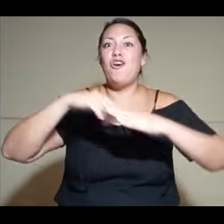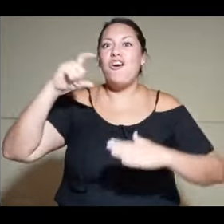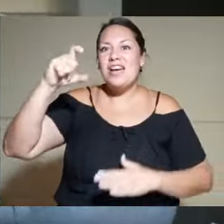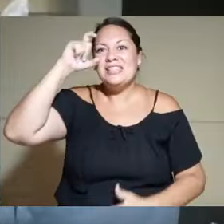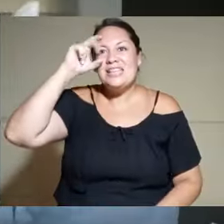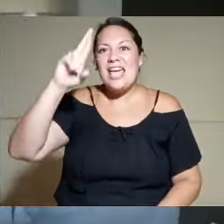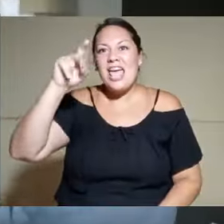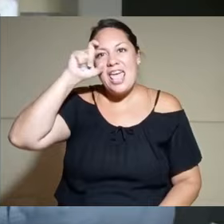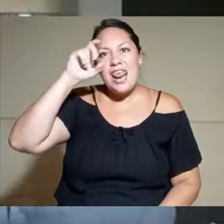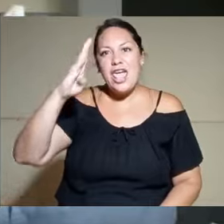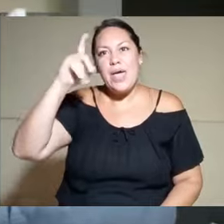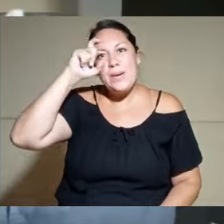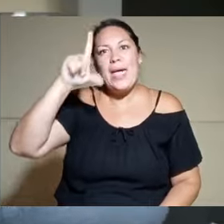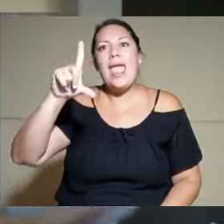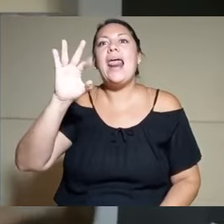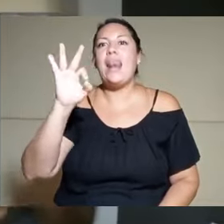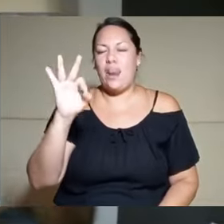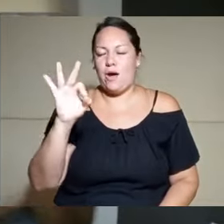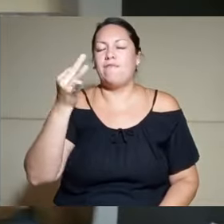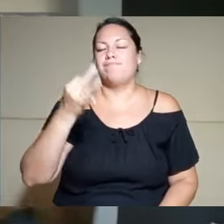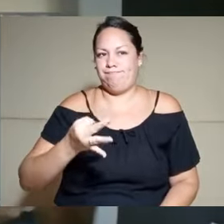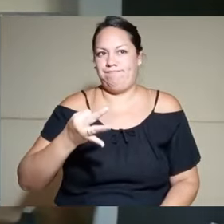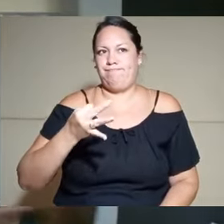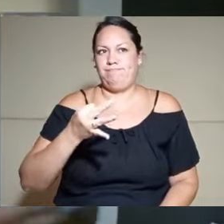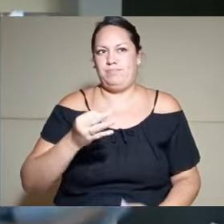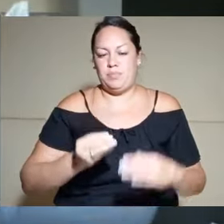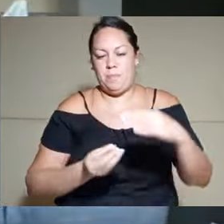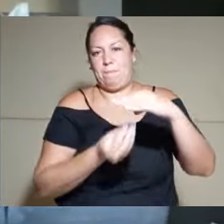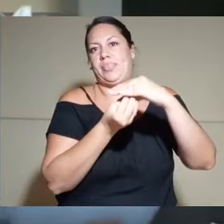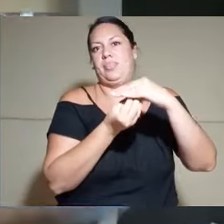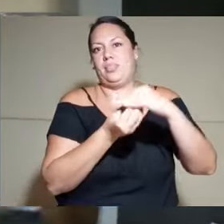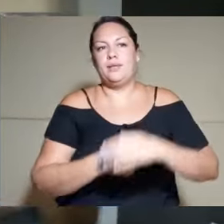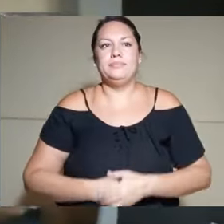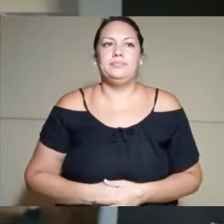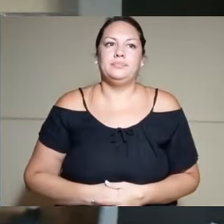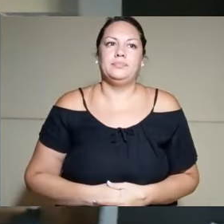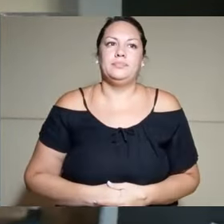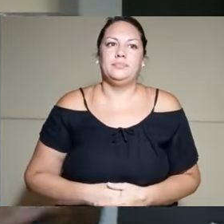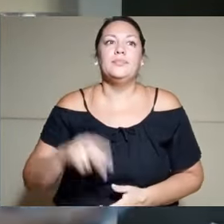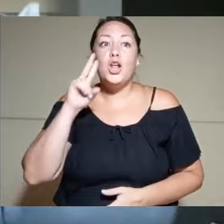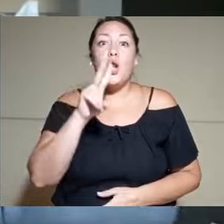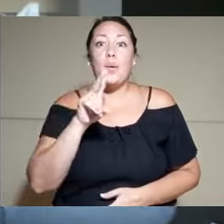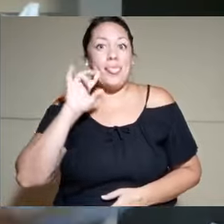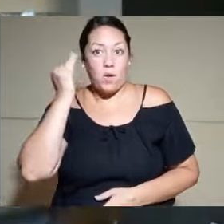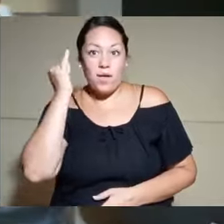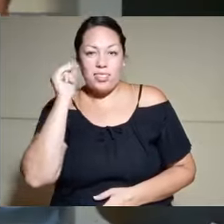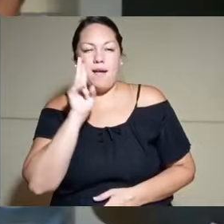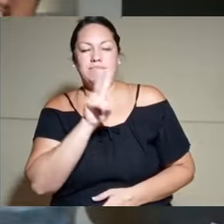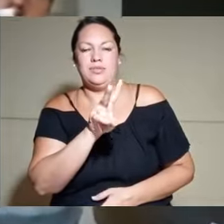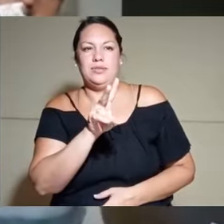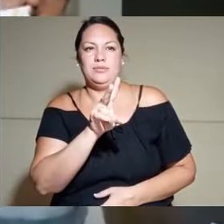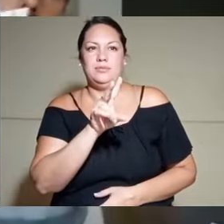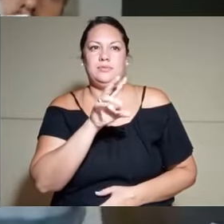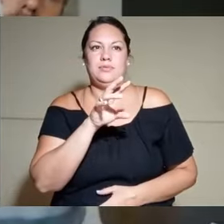cerebelo, ¿ven? Fíjense. Tengo el piso y le pongo el techo. ¿Cuál es el techo? El ¿Sí? ¿Lo ven? cerebelo. ¿Ah?